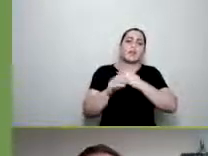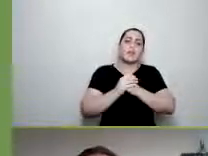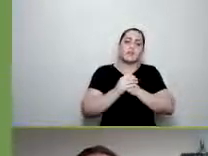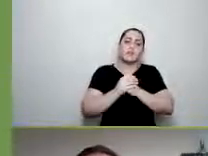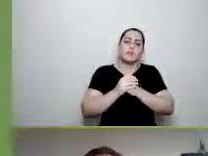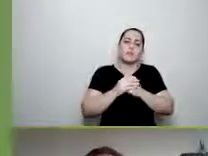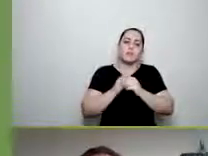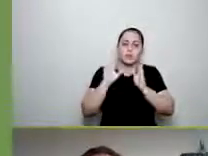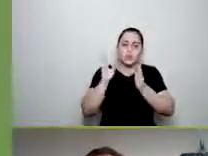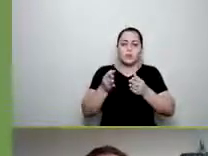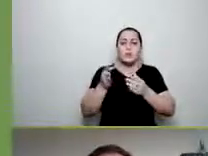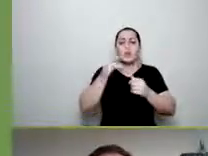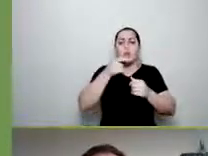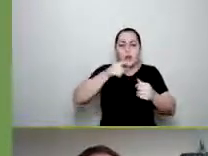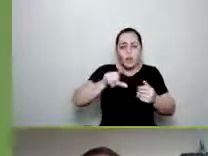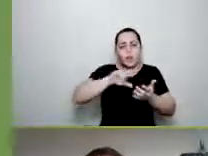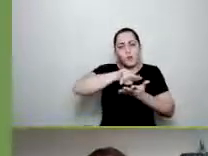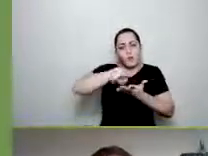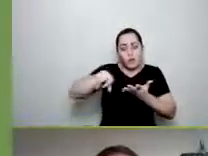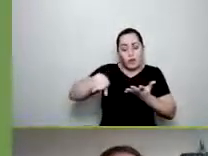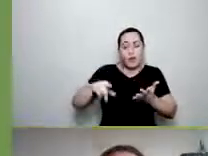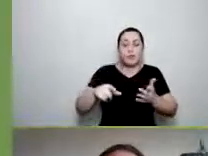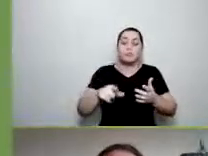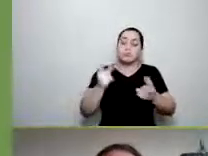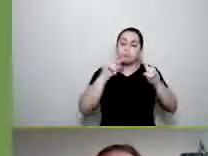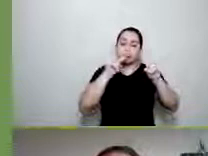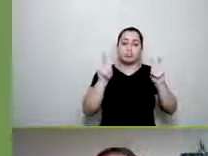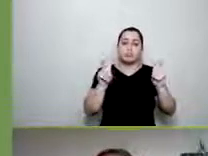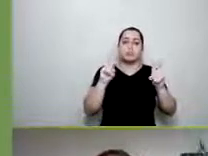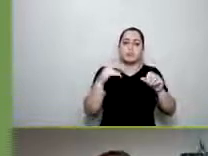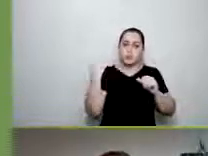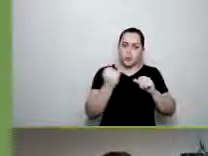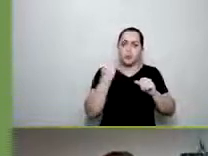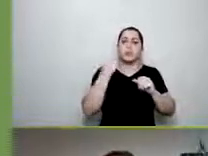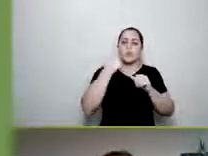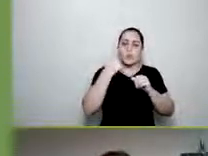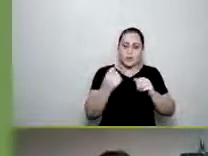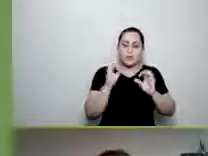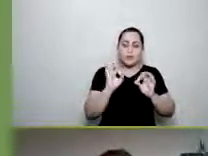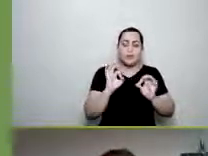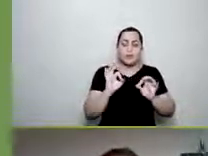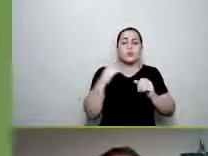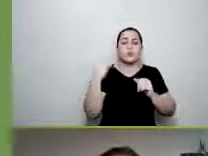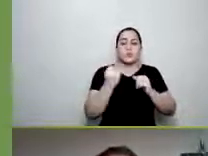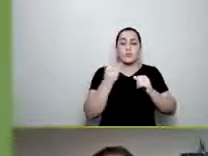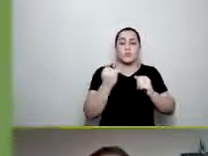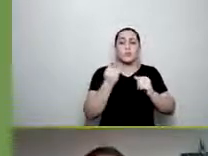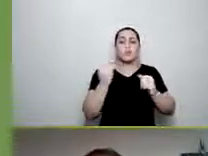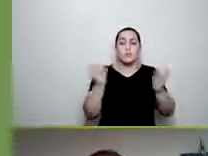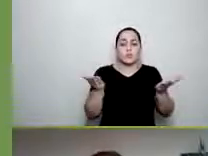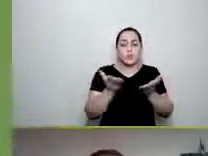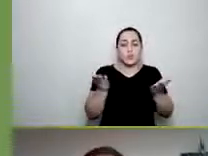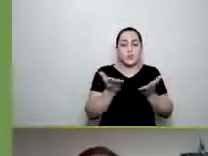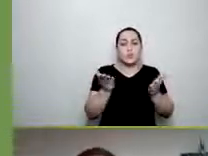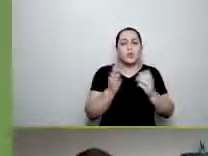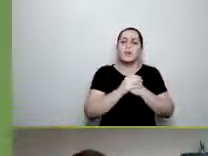acervos dedicados a línguas. Acho um assunto bastante pertinente, interessante, importante na nossa situação atual, e mais